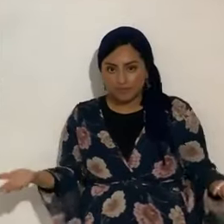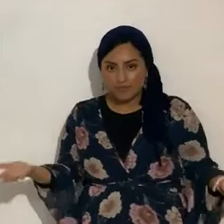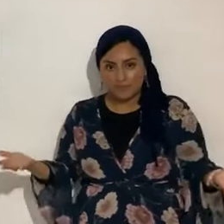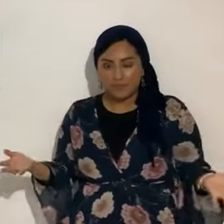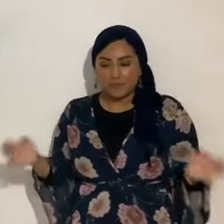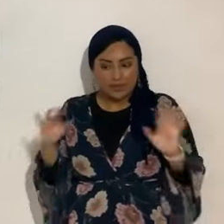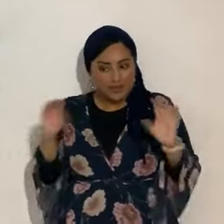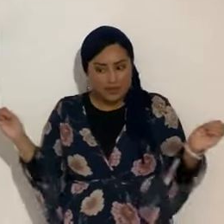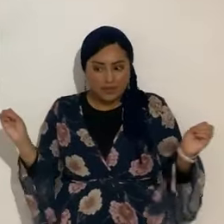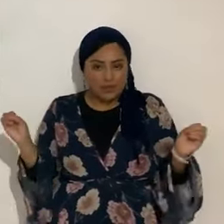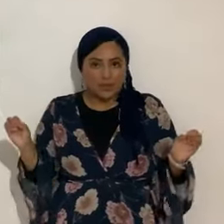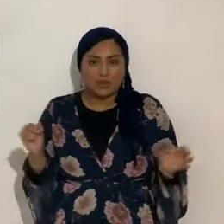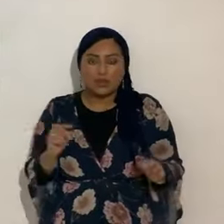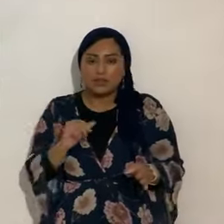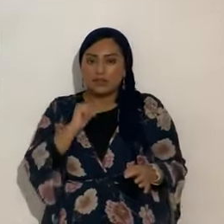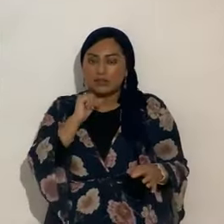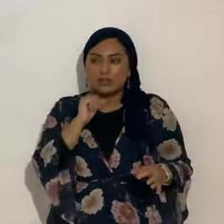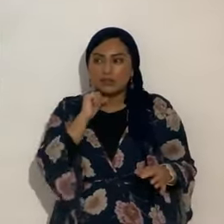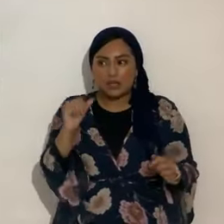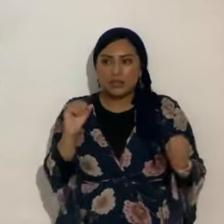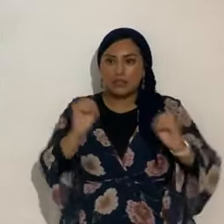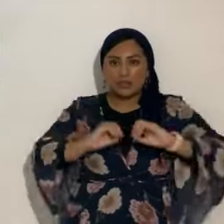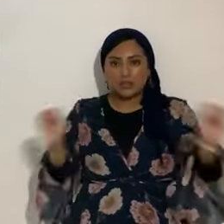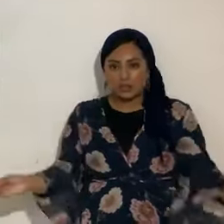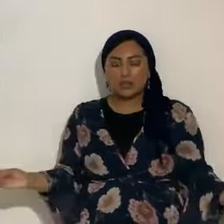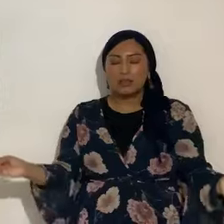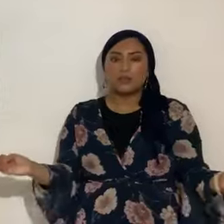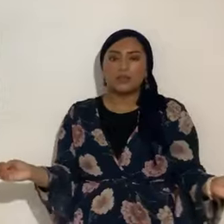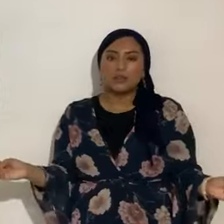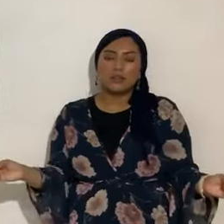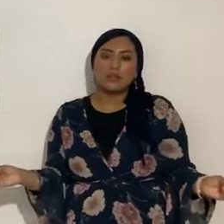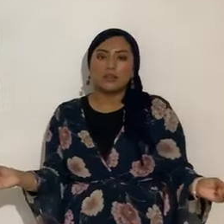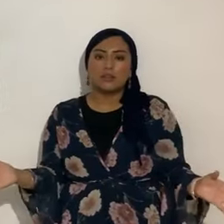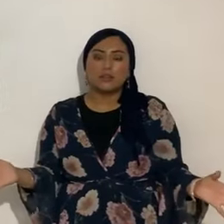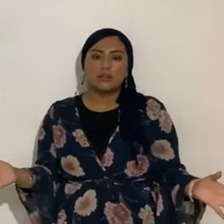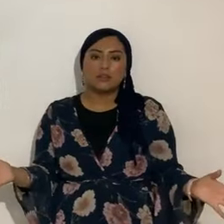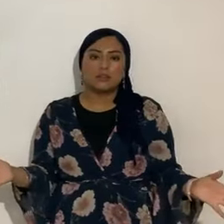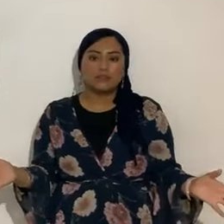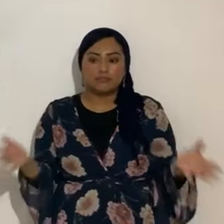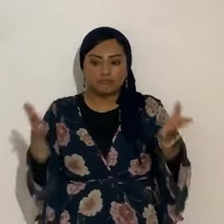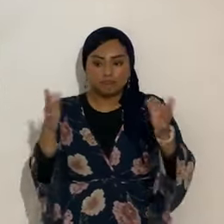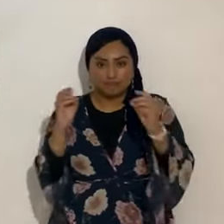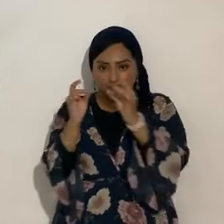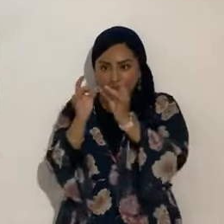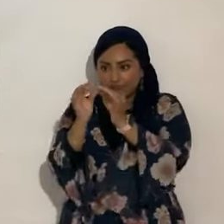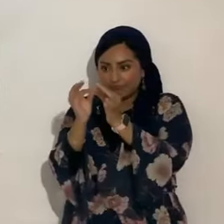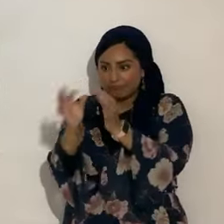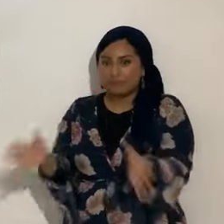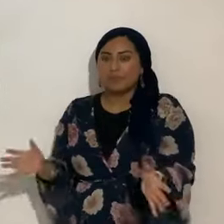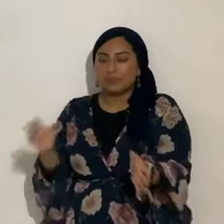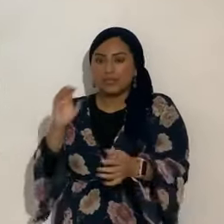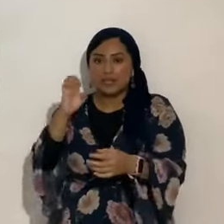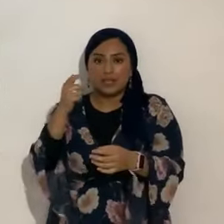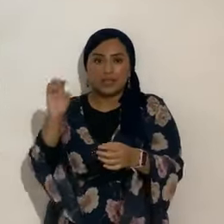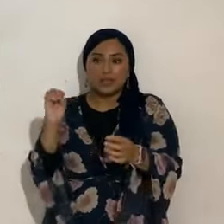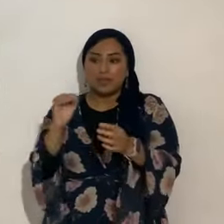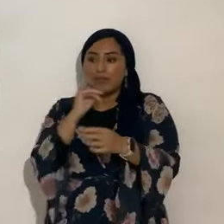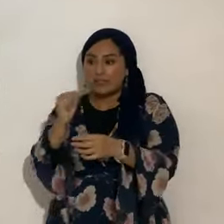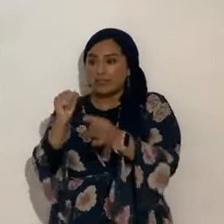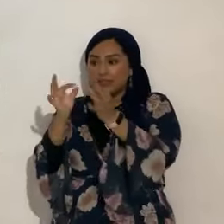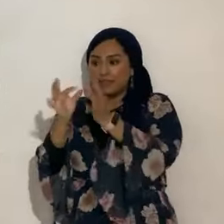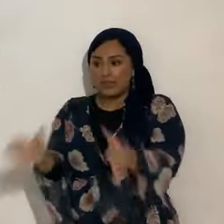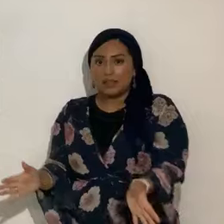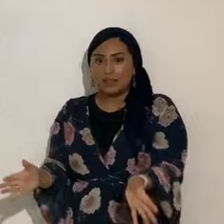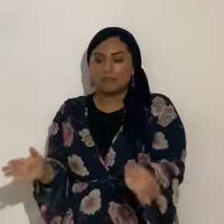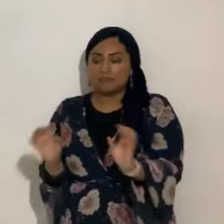siquiera nada, porque no es nada, pues todavía califica para algo, pero ni siquiera nada. El ego es nada,